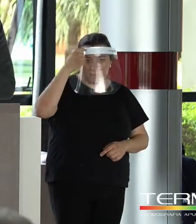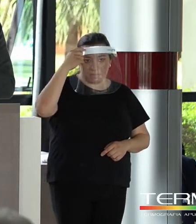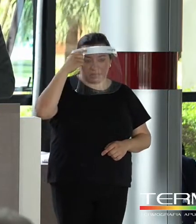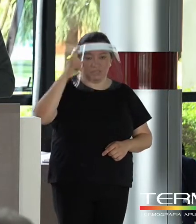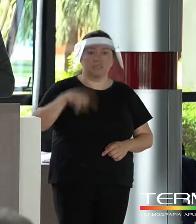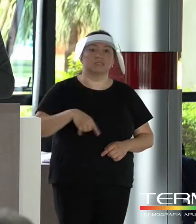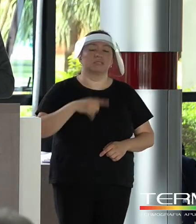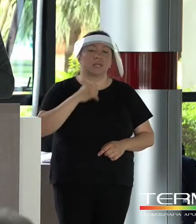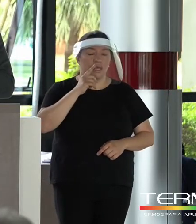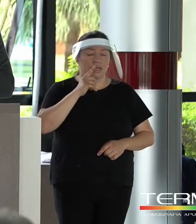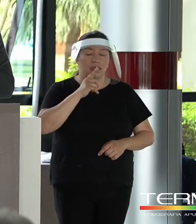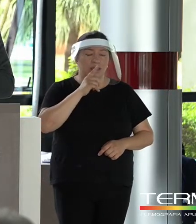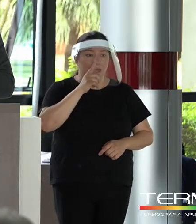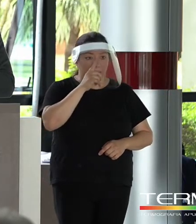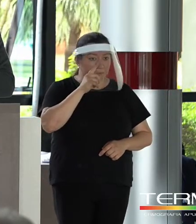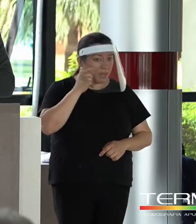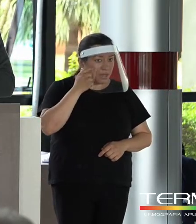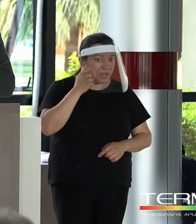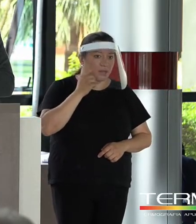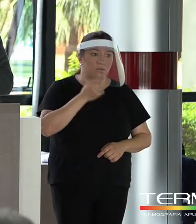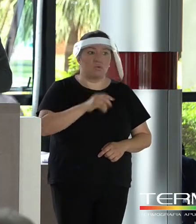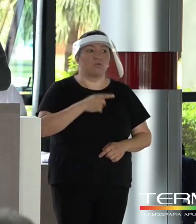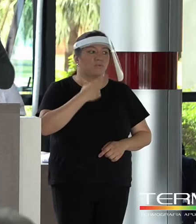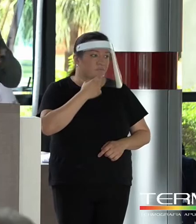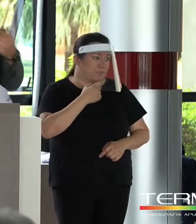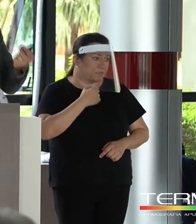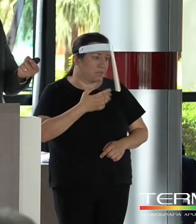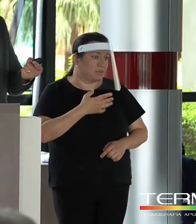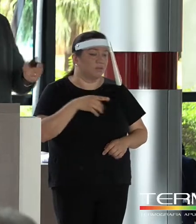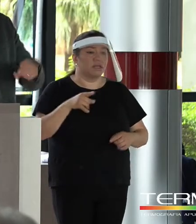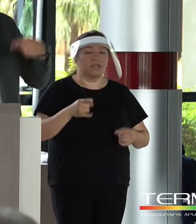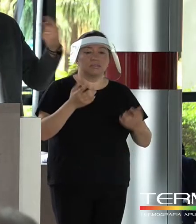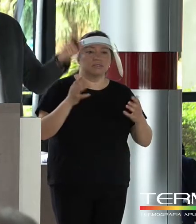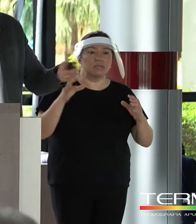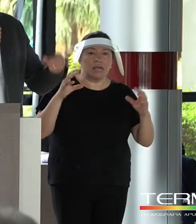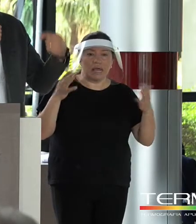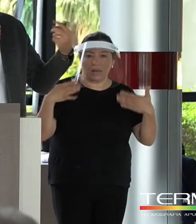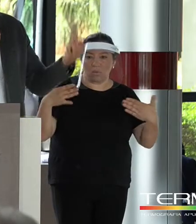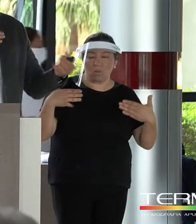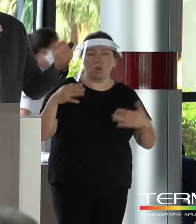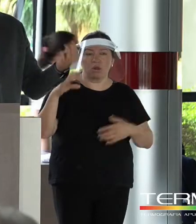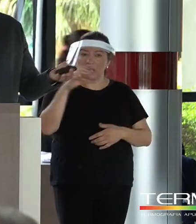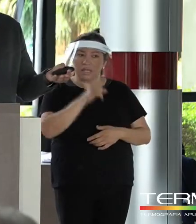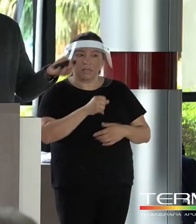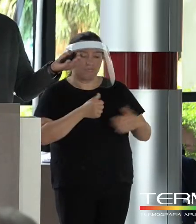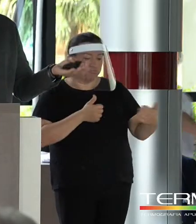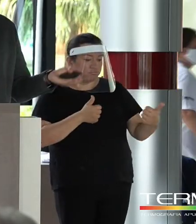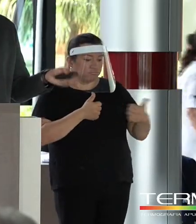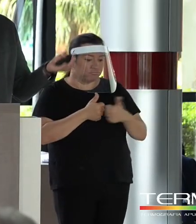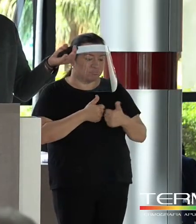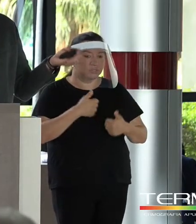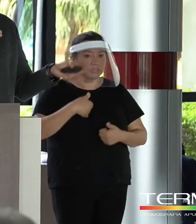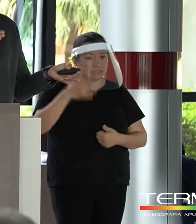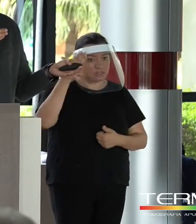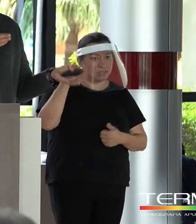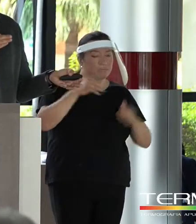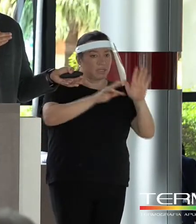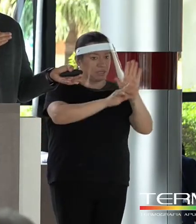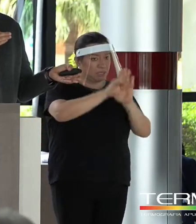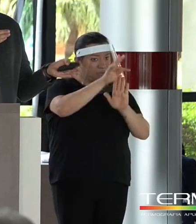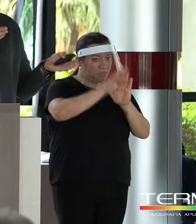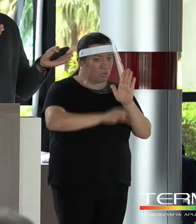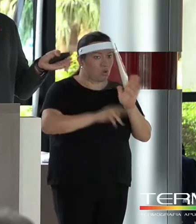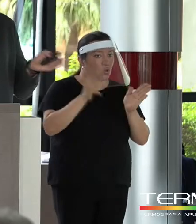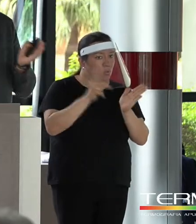temperatura real do objeto. Para que essa temperatura esteja mais próxima ou represente de fato a temperatura real do